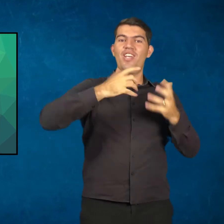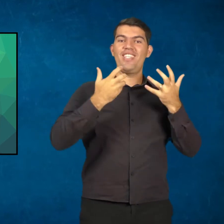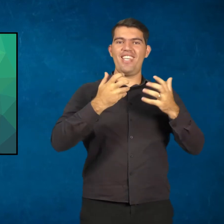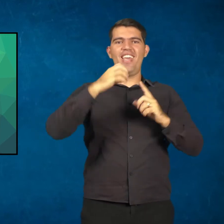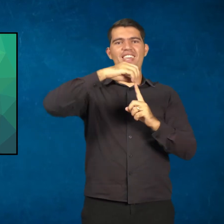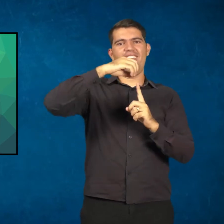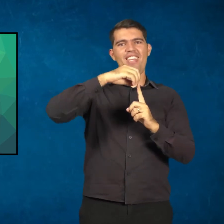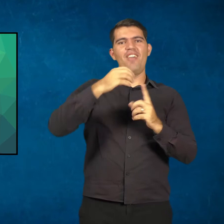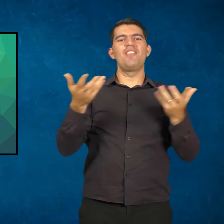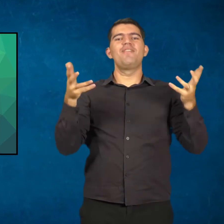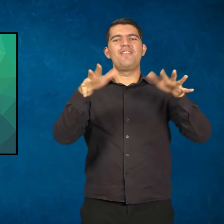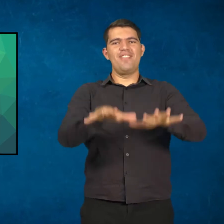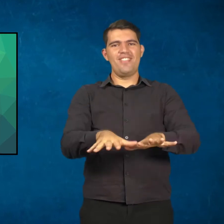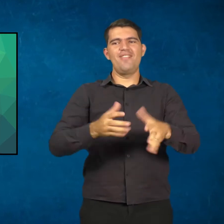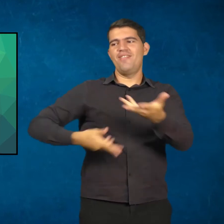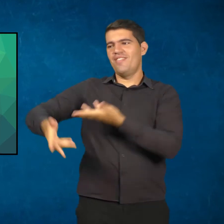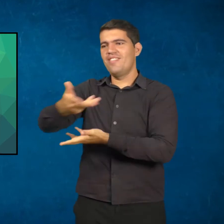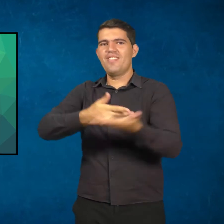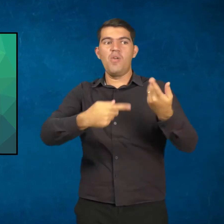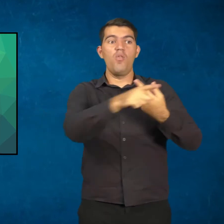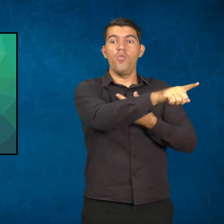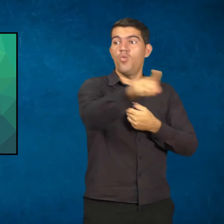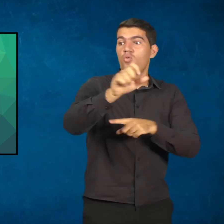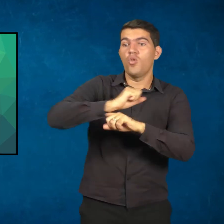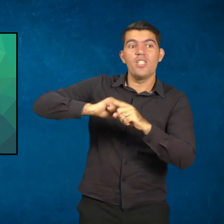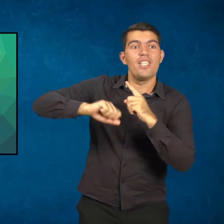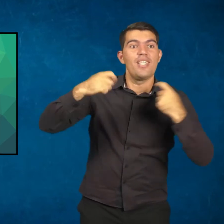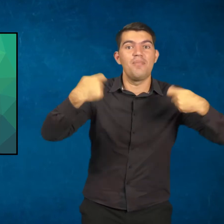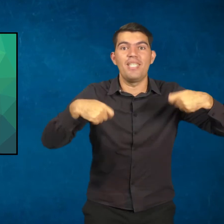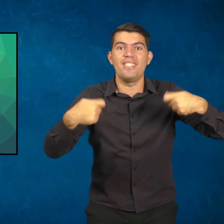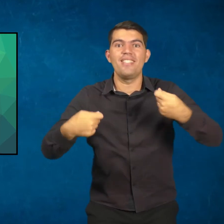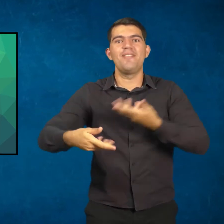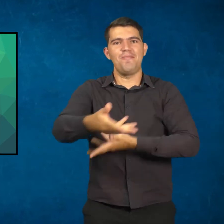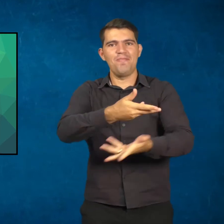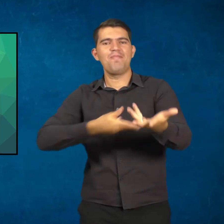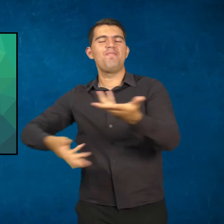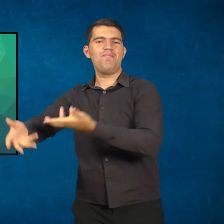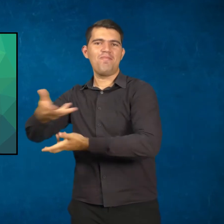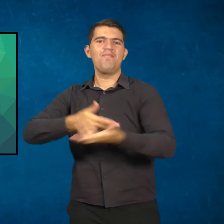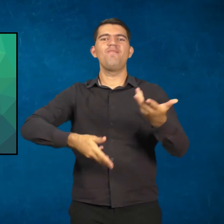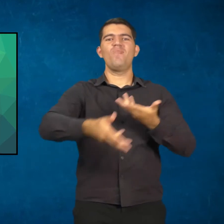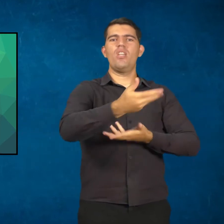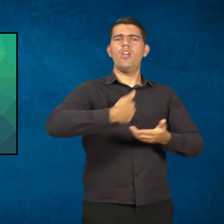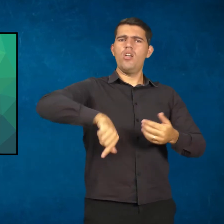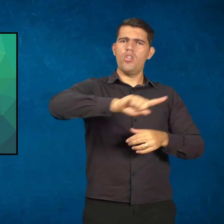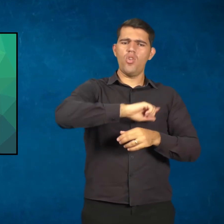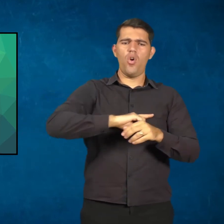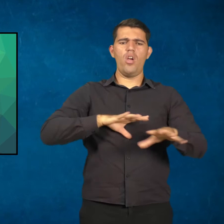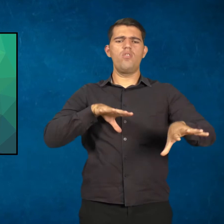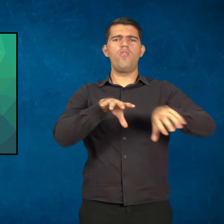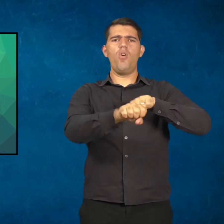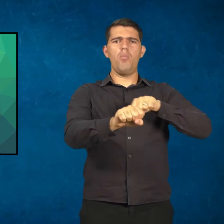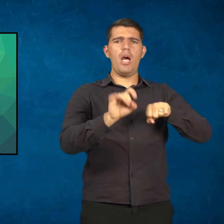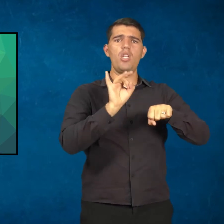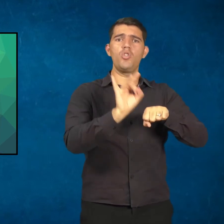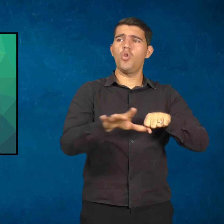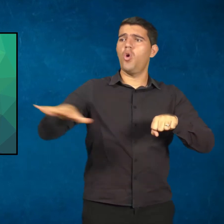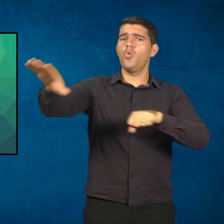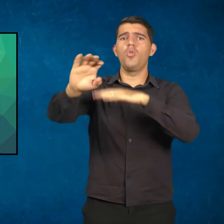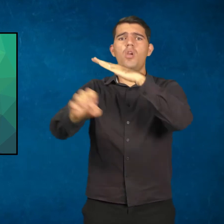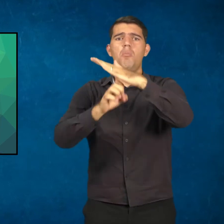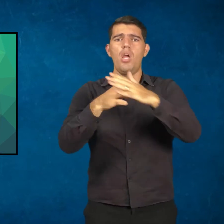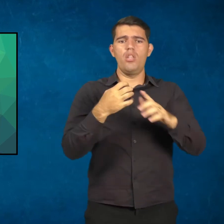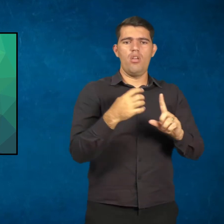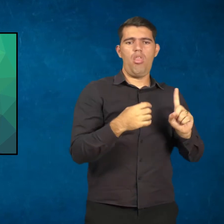e articulado com as demandas da sociedade. Que possamos formar não mão de obra a ser